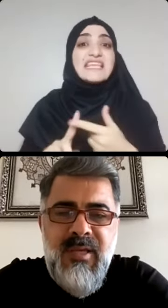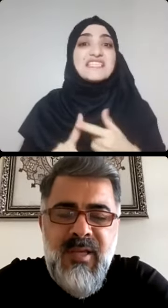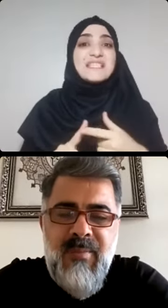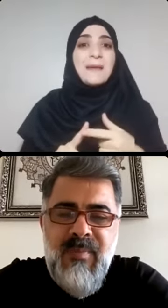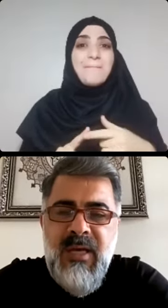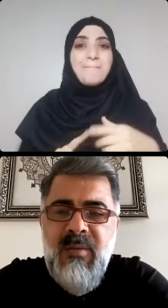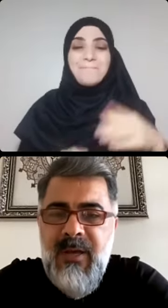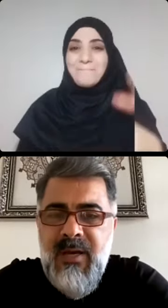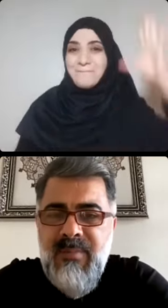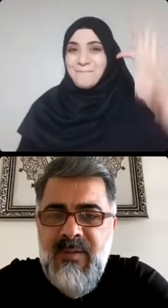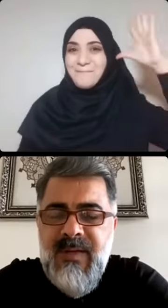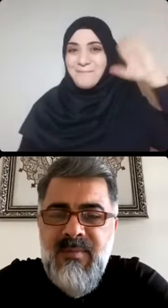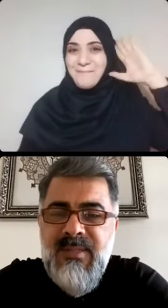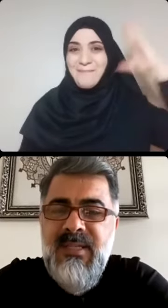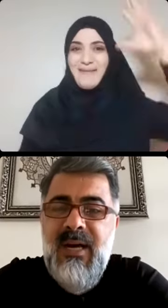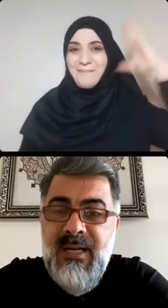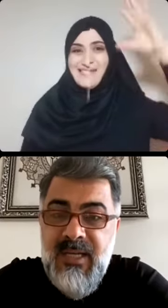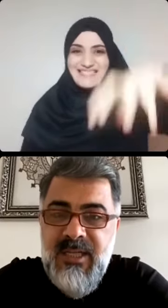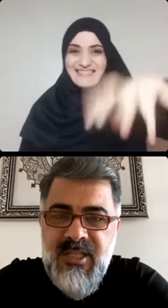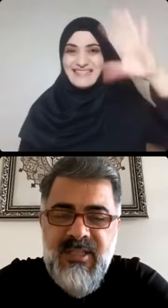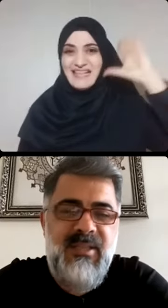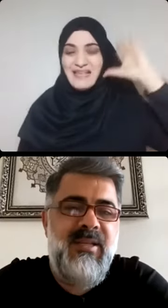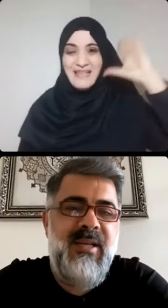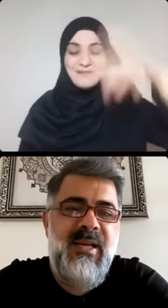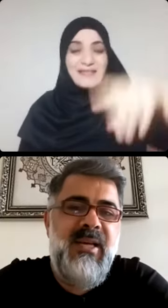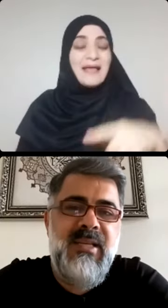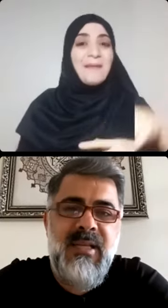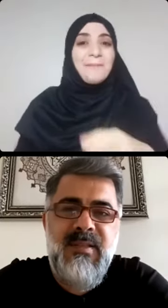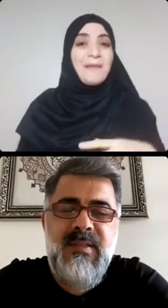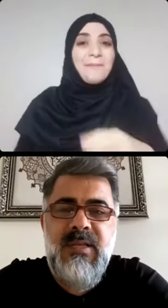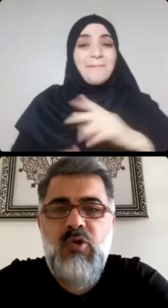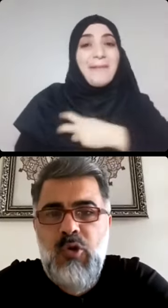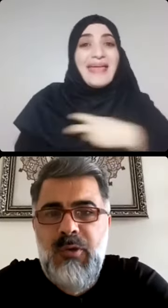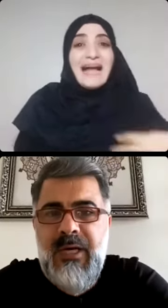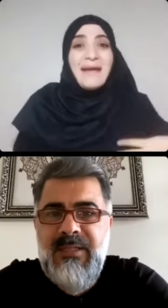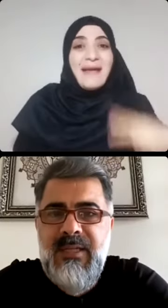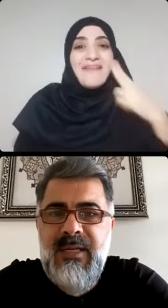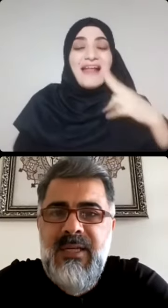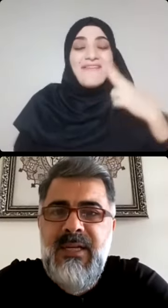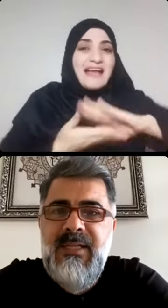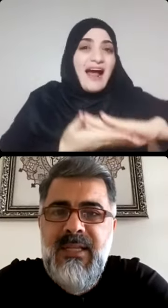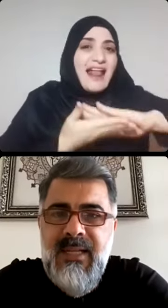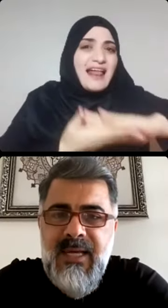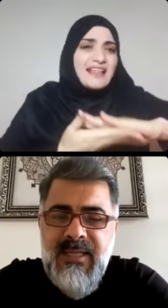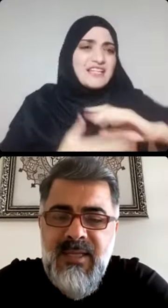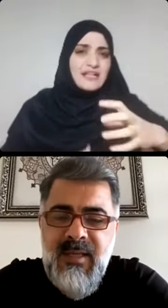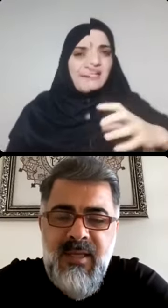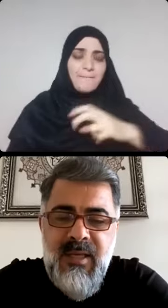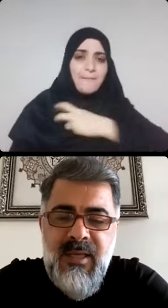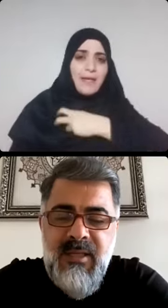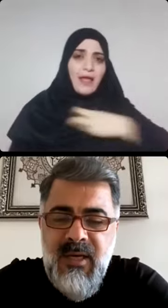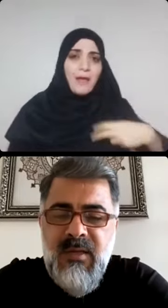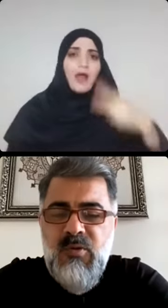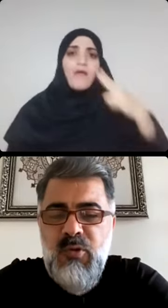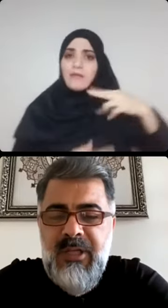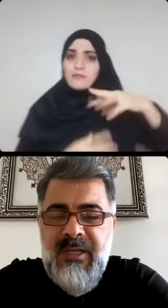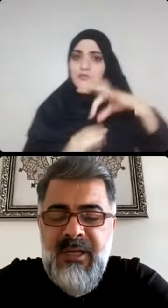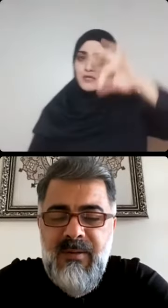Sahabe-i kiram, yani Peygamber Efendimizin arkadaşları kendisine sordular. Dediler ki,